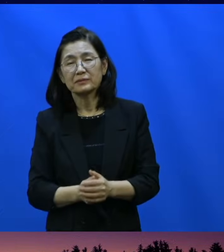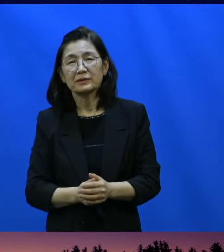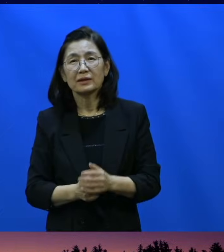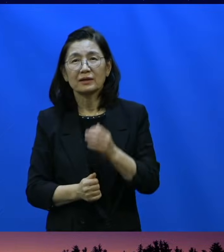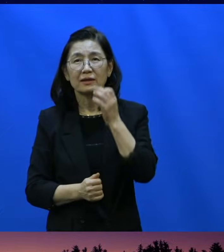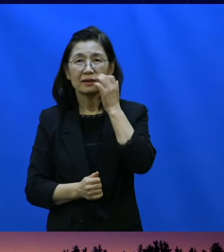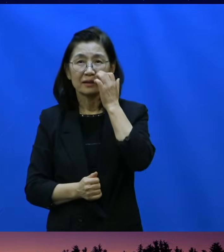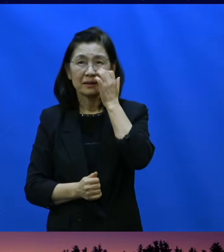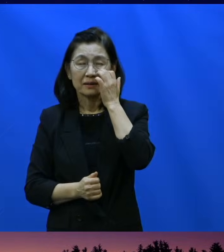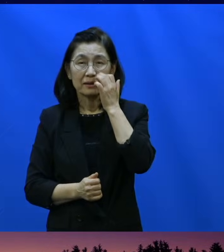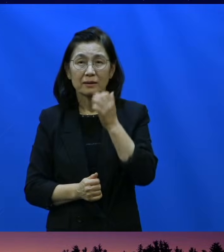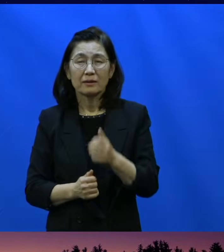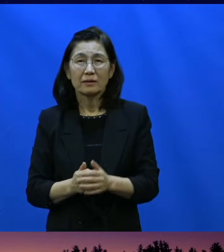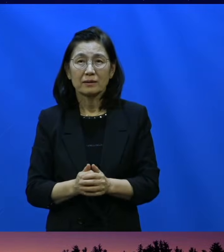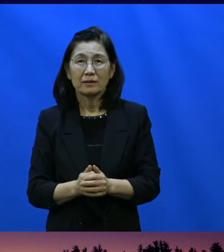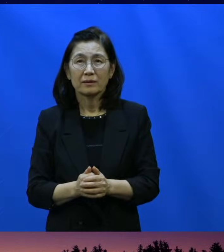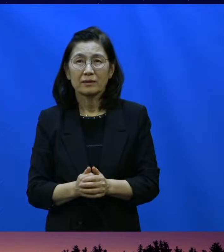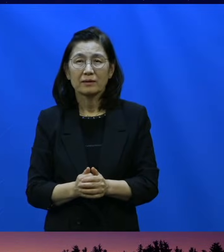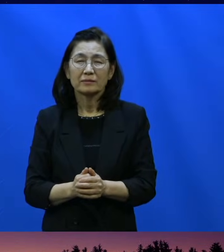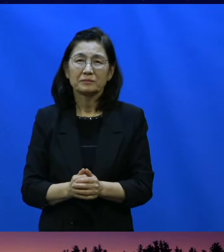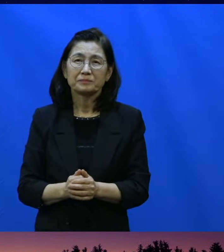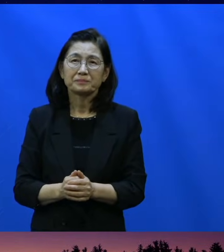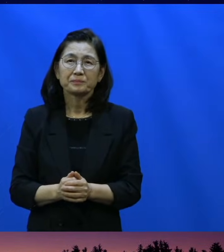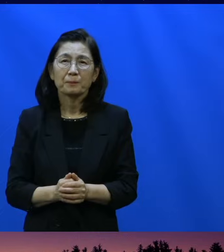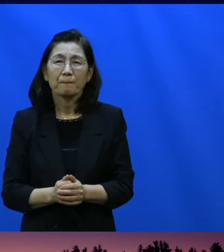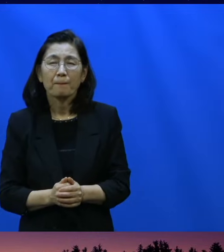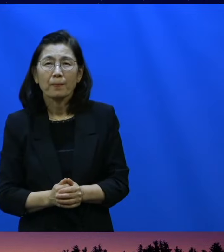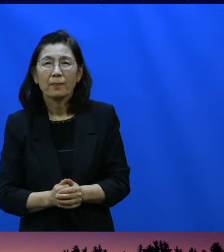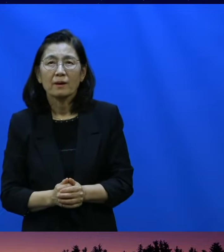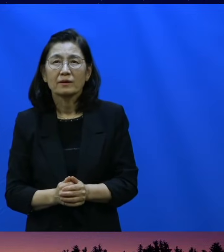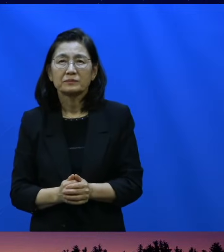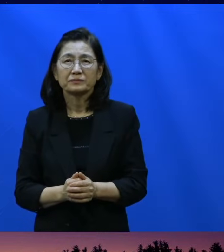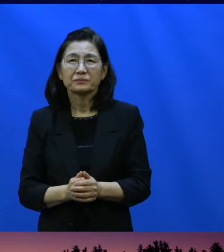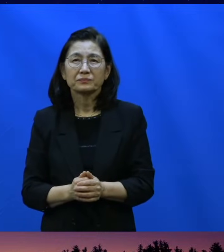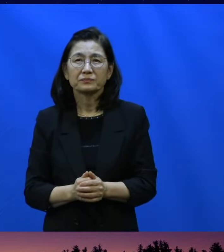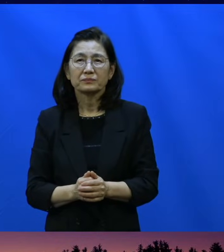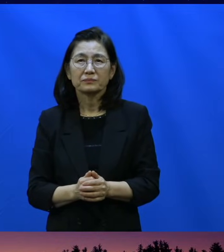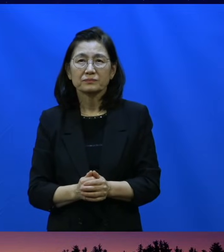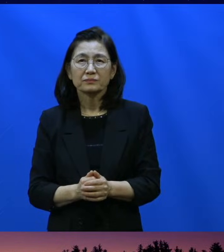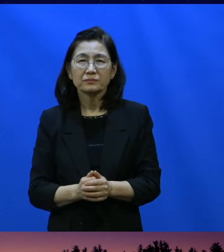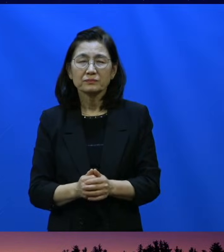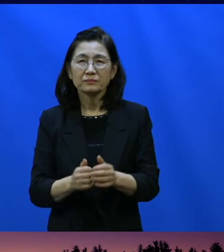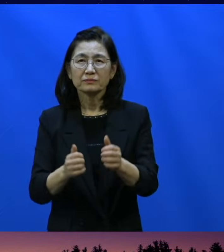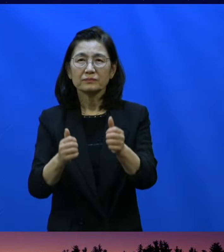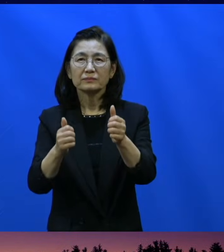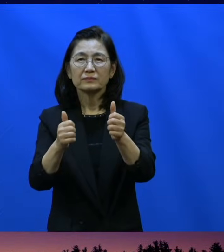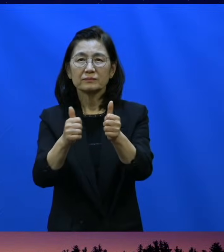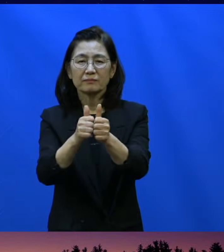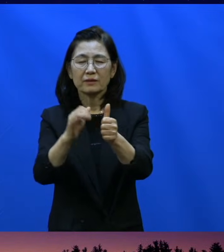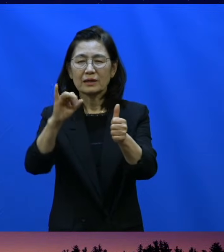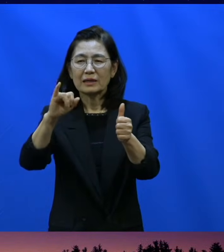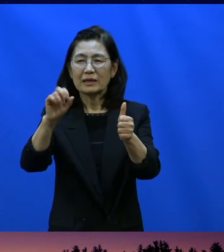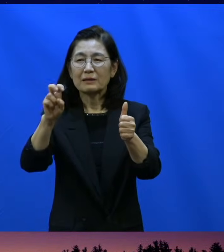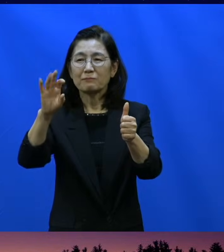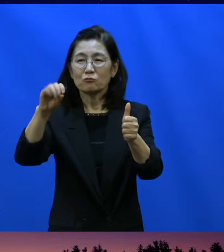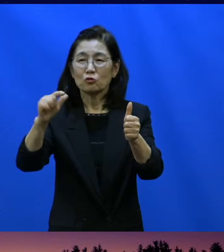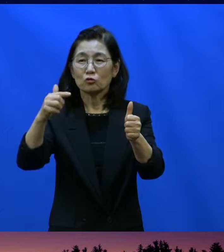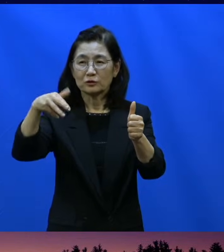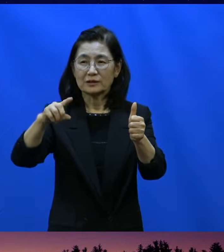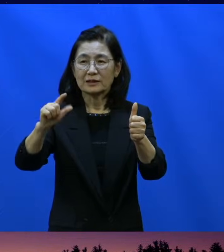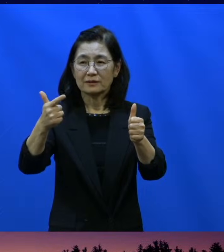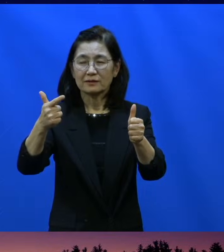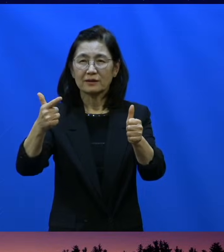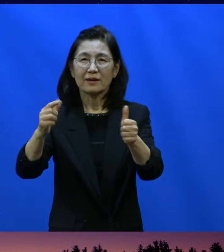내면 세계 속에를 막 요동을 치는 거예요. 그러니까 이게 막 계속 피아노를 치고 싶은 거예요. 에너지가 나오는 거예요.